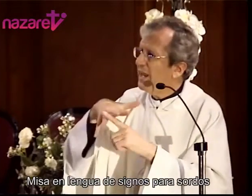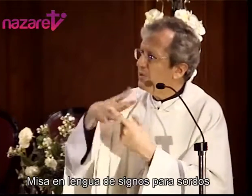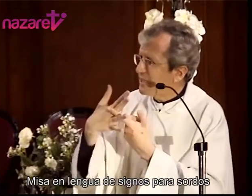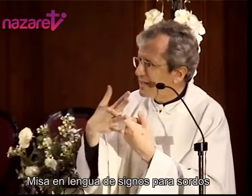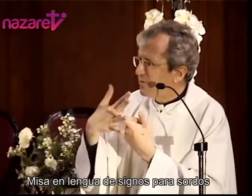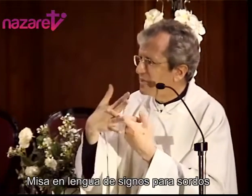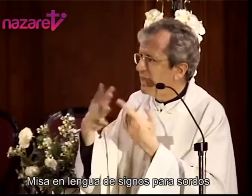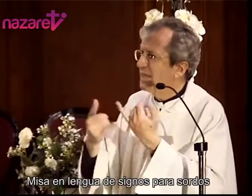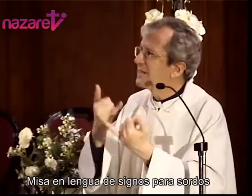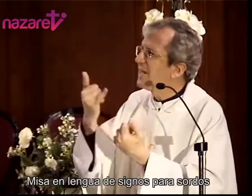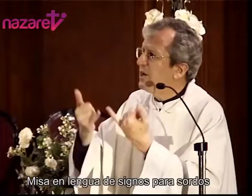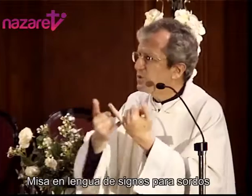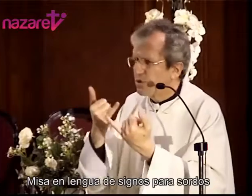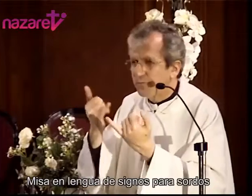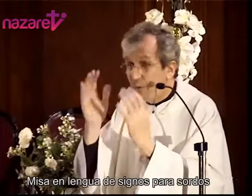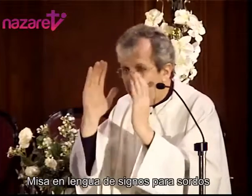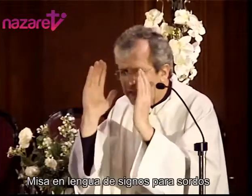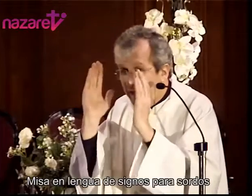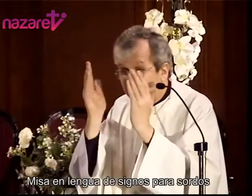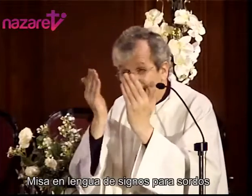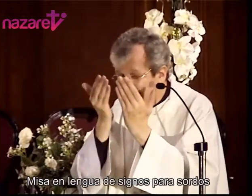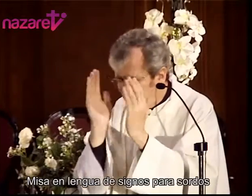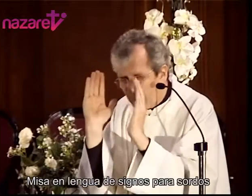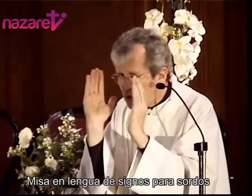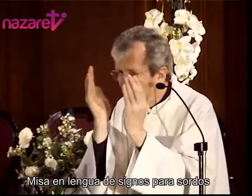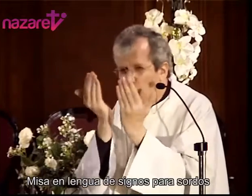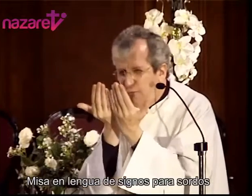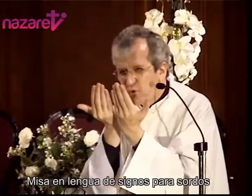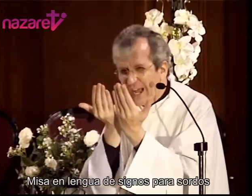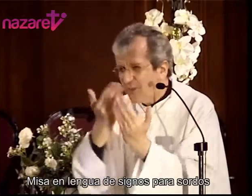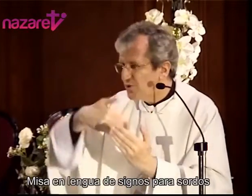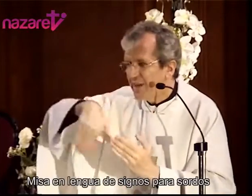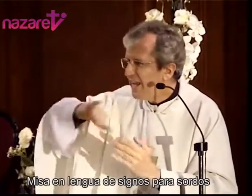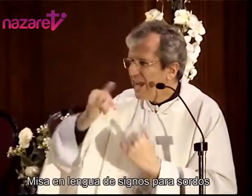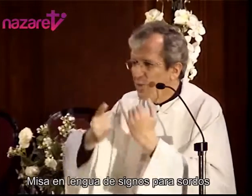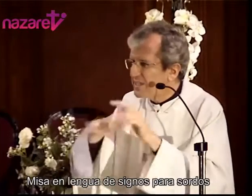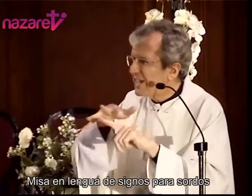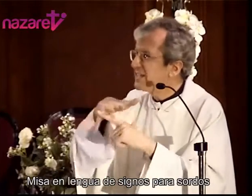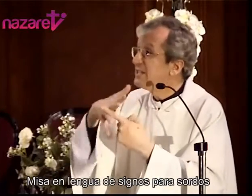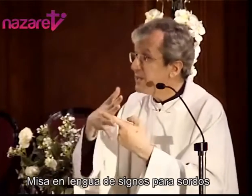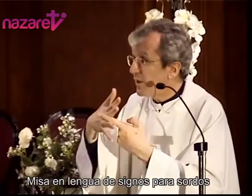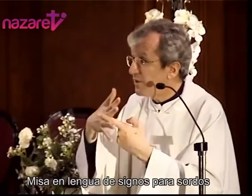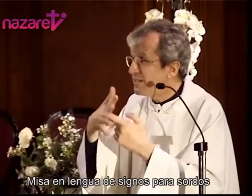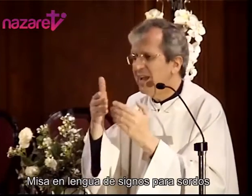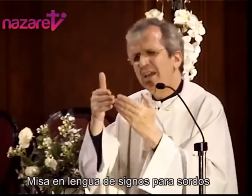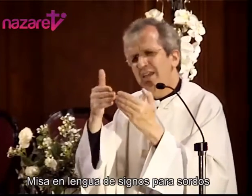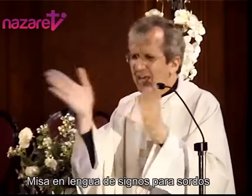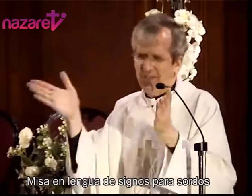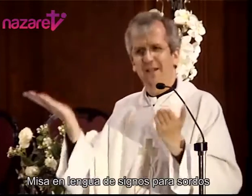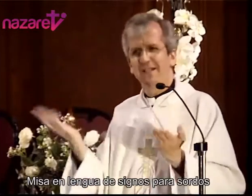nuestras circunstancias, en nuestros problemas, casi diríamos ofuscados en nuestras situaciones? Y hace falta